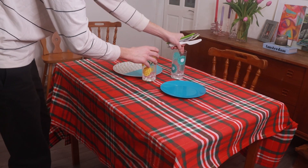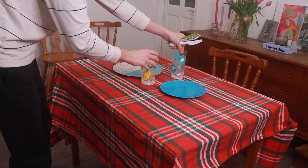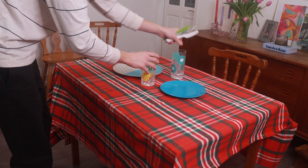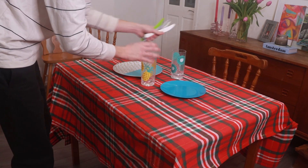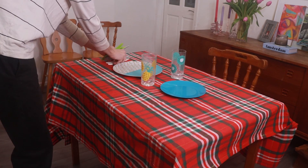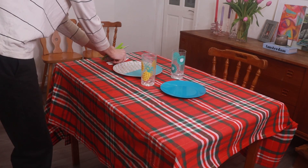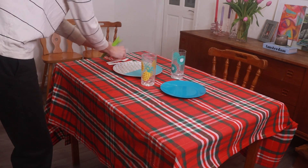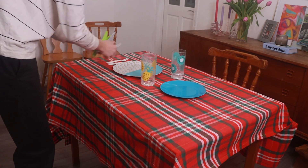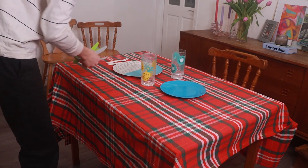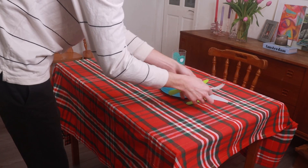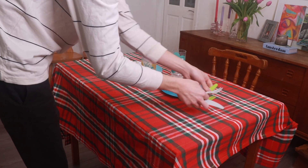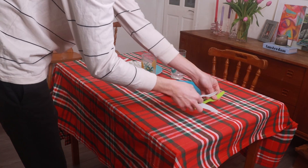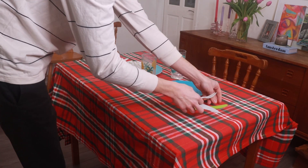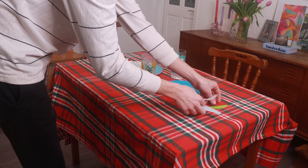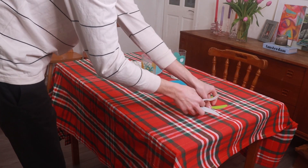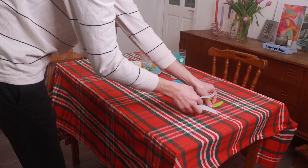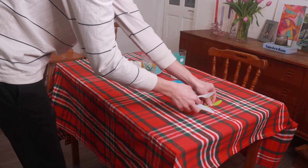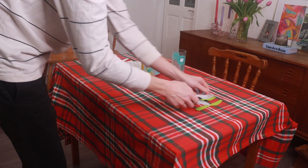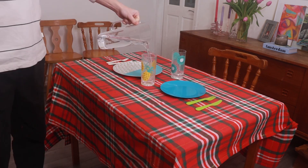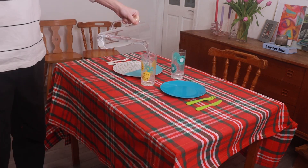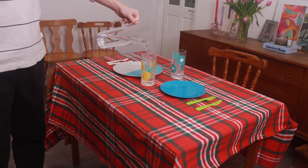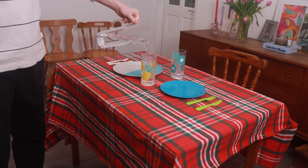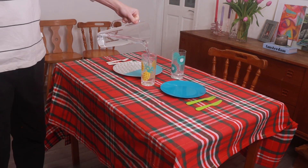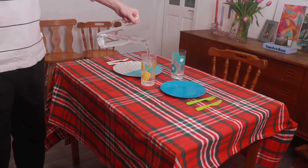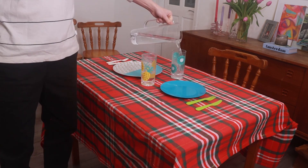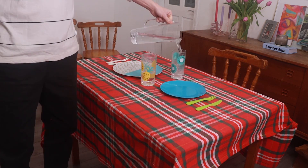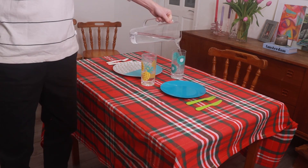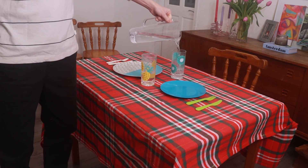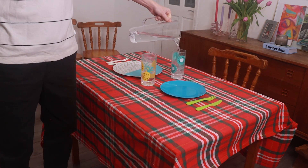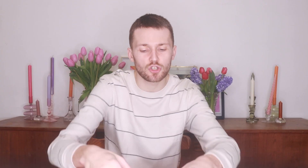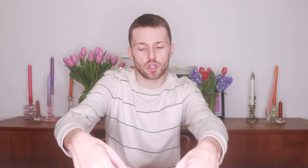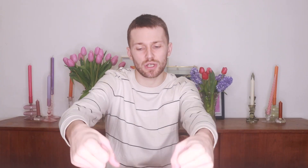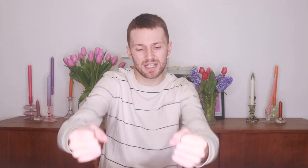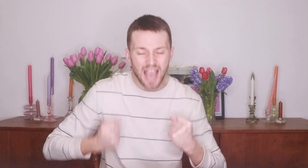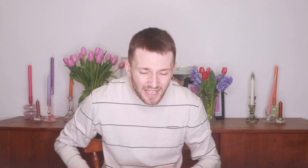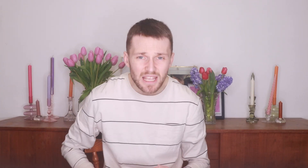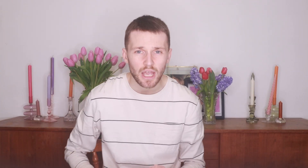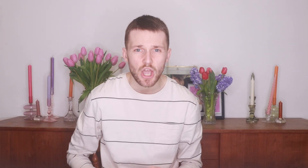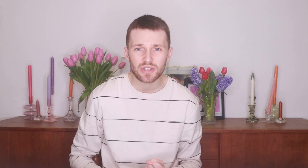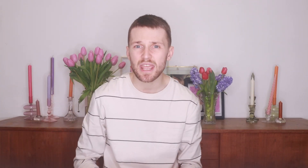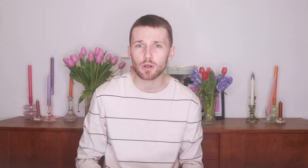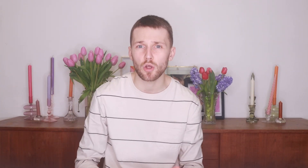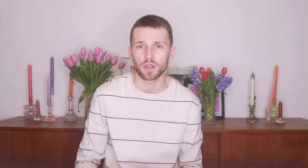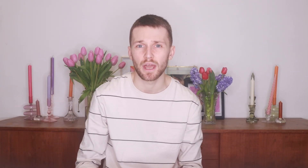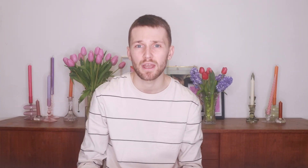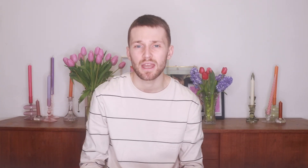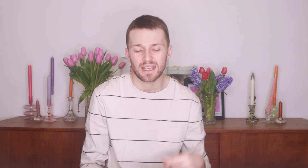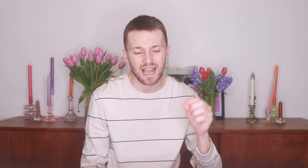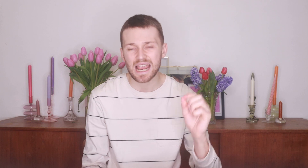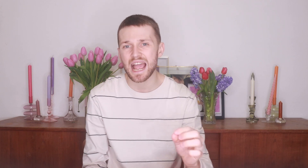a cwpanau ar ei benau. A dwi wedyn yn mynd i drio tynnu y tablecloth yna gan